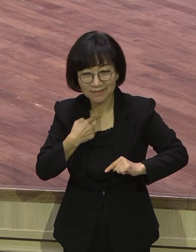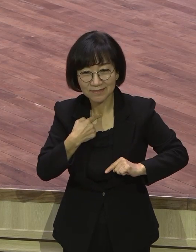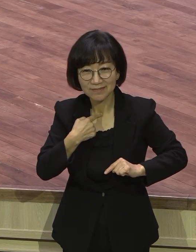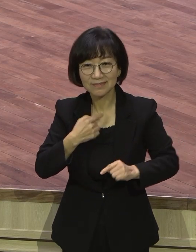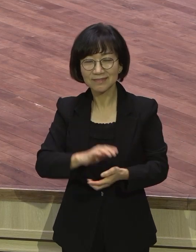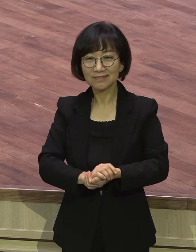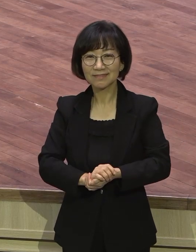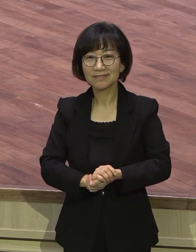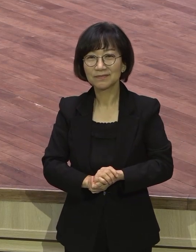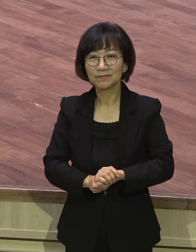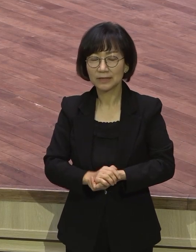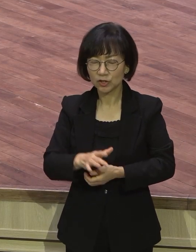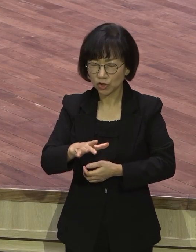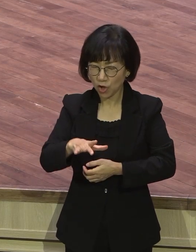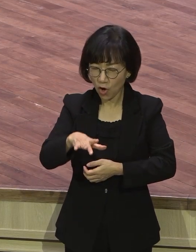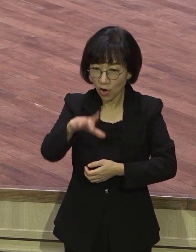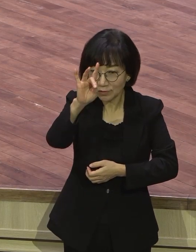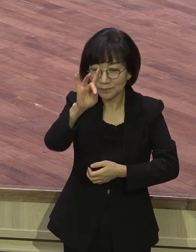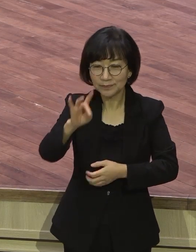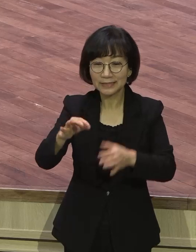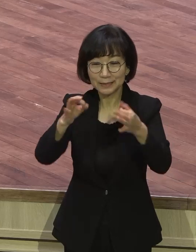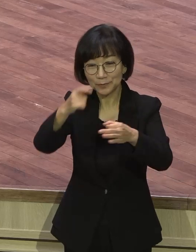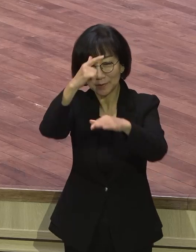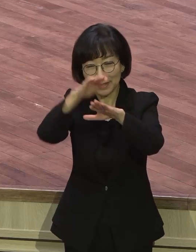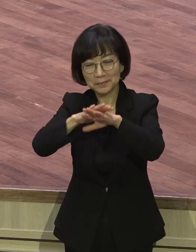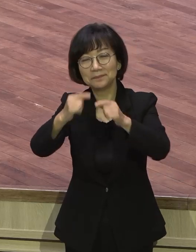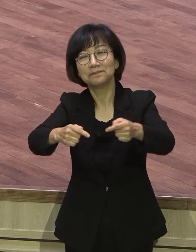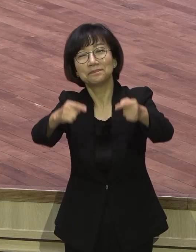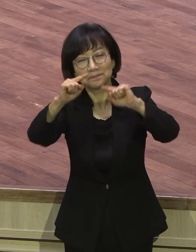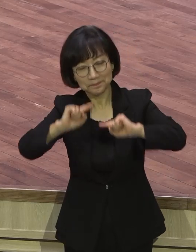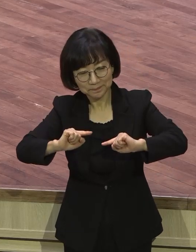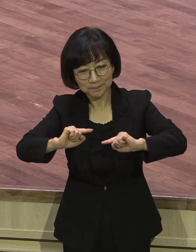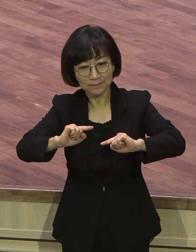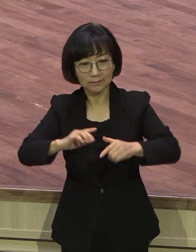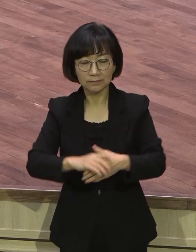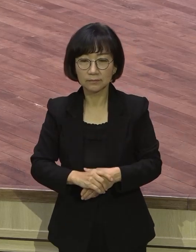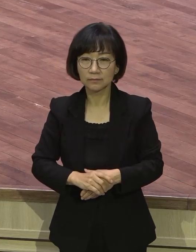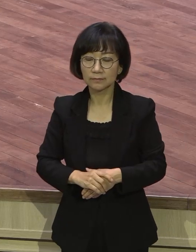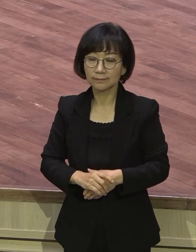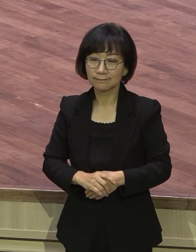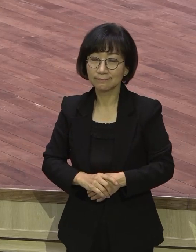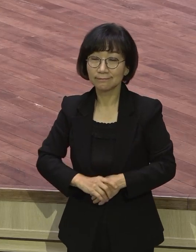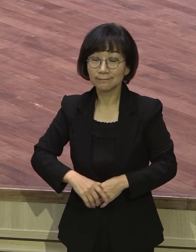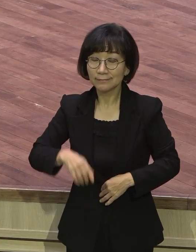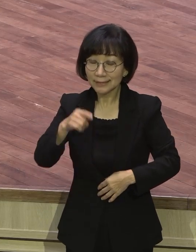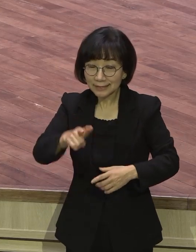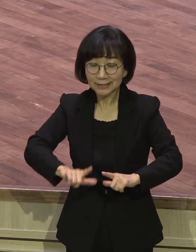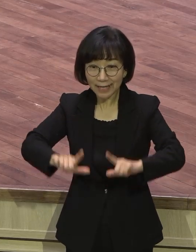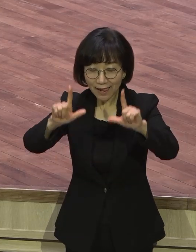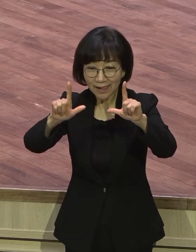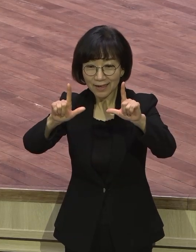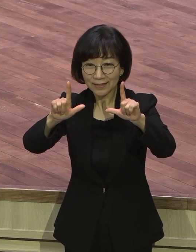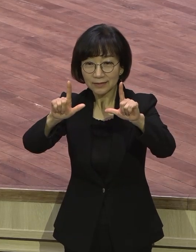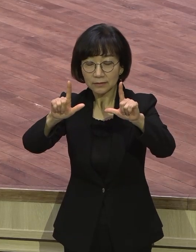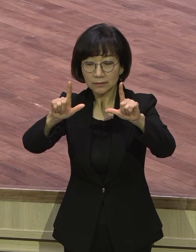심리학기도에 처음 참석을 했는데 그날 심리학기도에 참석하고 그날로